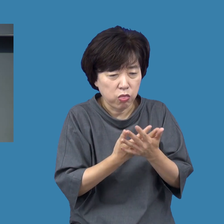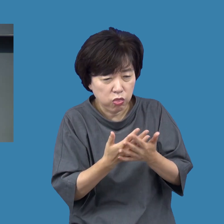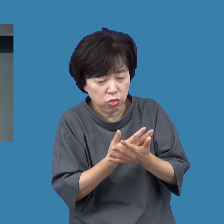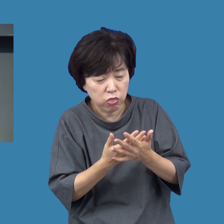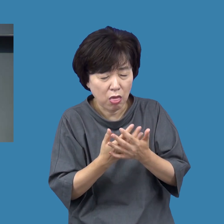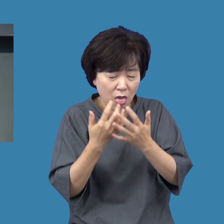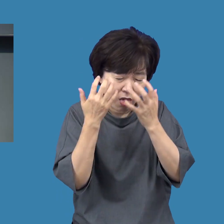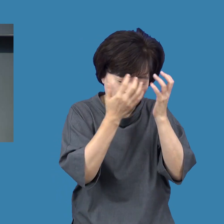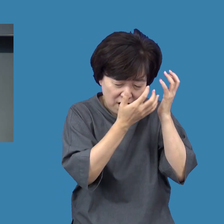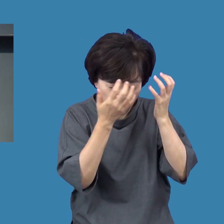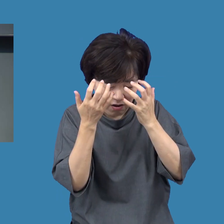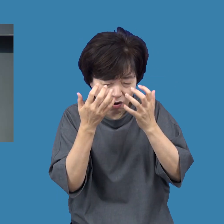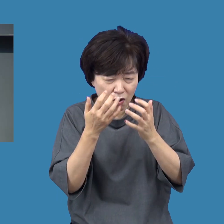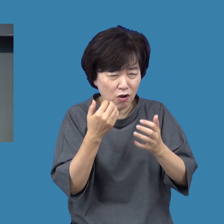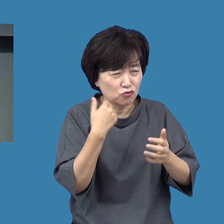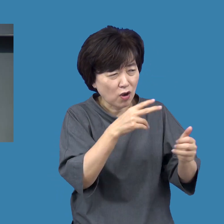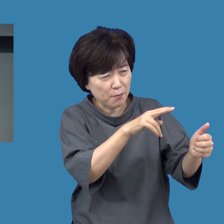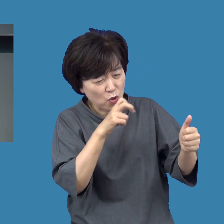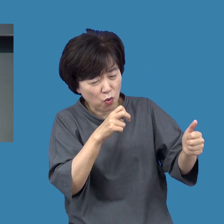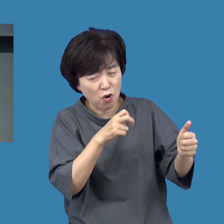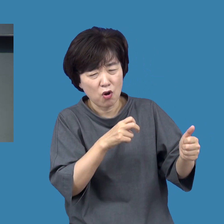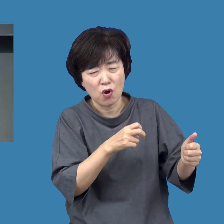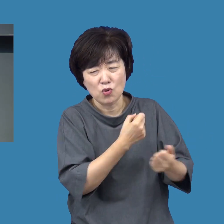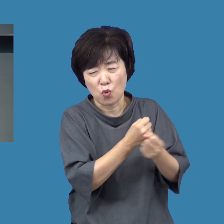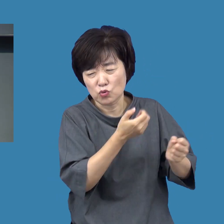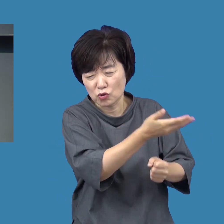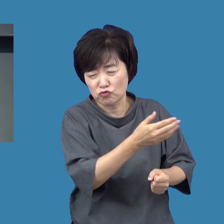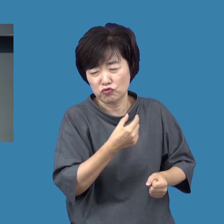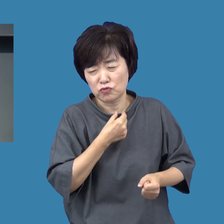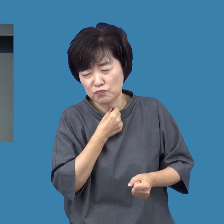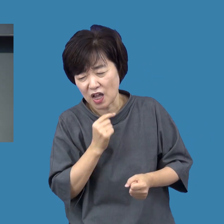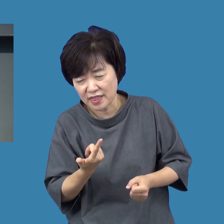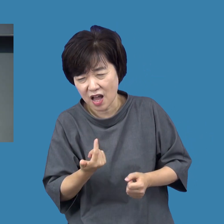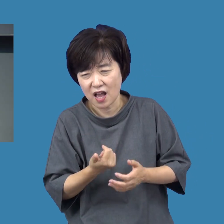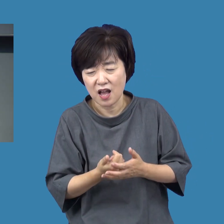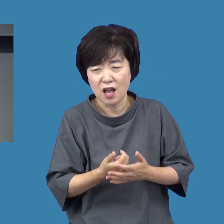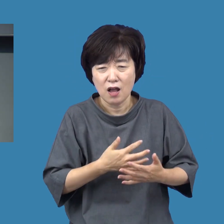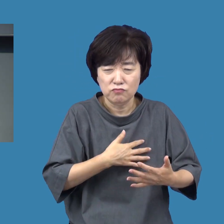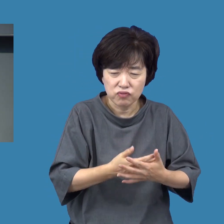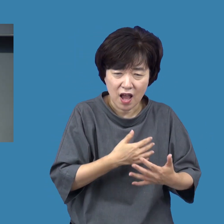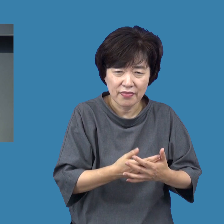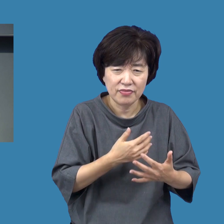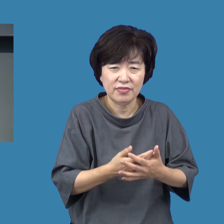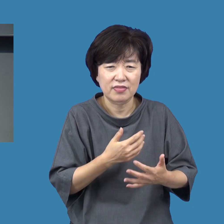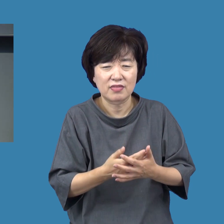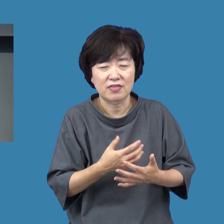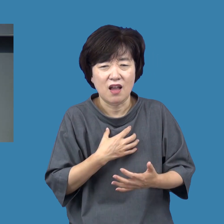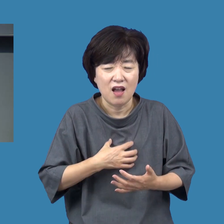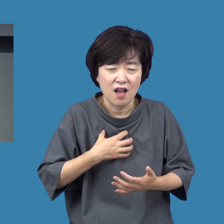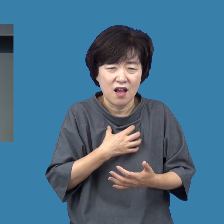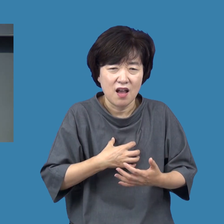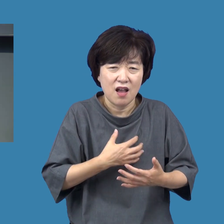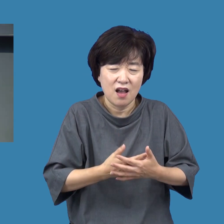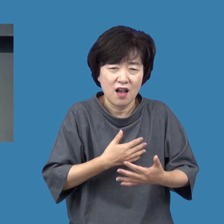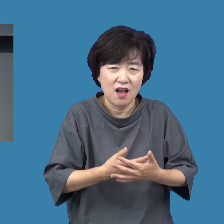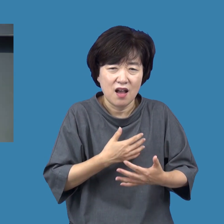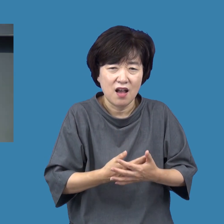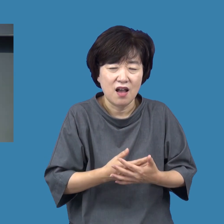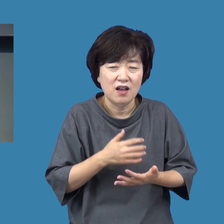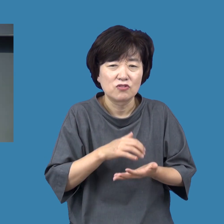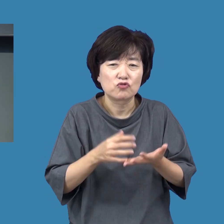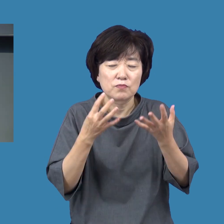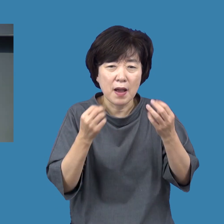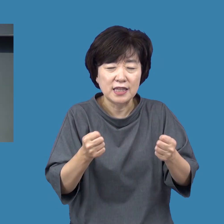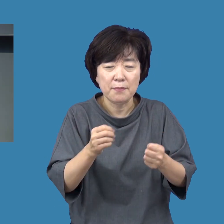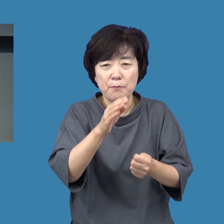어떨 땐 누가 미운데 용서가 안 되기도 하고 또 어떨 땐 불안한 것들, 어떨 땐 우울한 것들, 뭐 이런 마음에 이런 수많은 병들이 있잖아요. 이